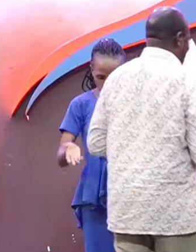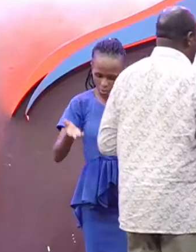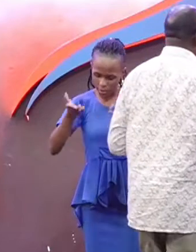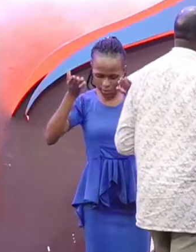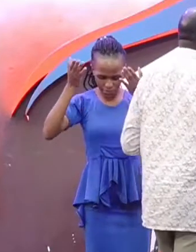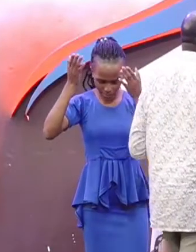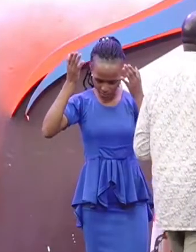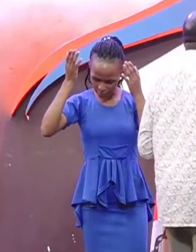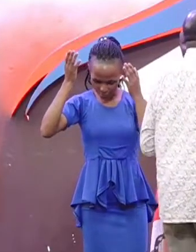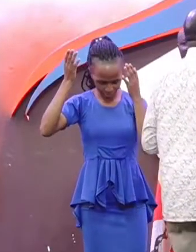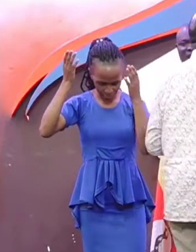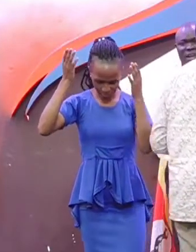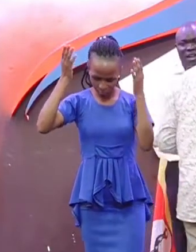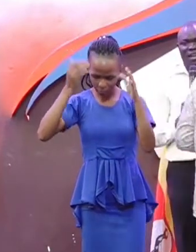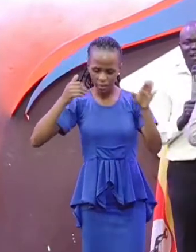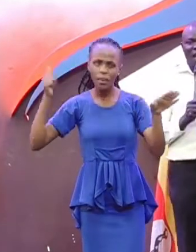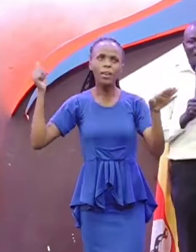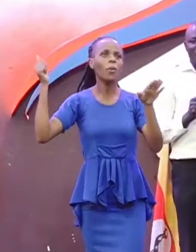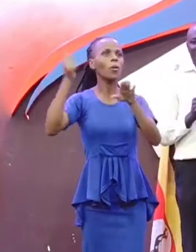ensimbi tukuyimusa